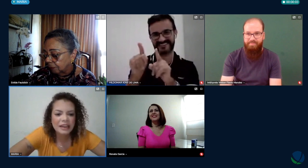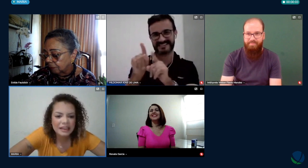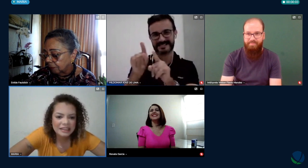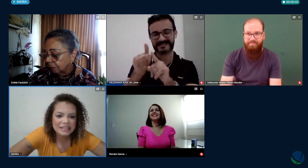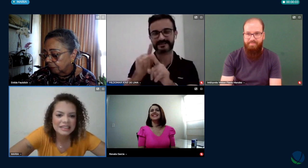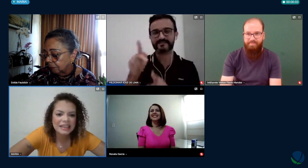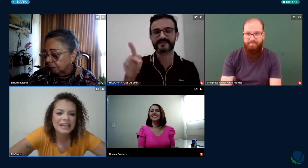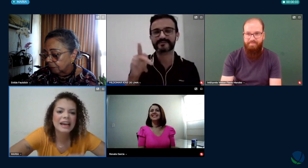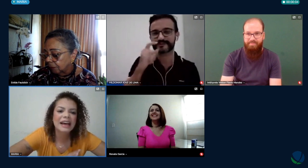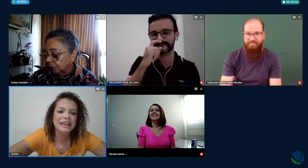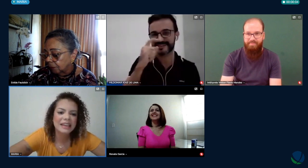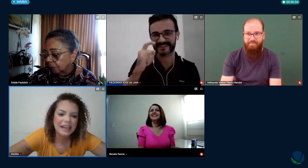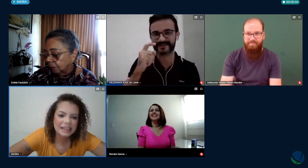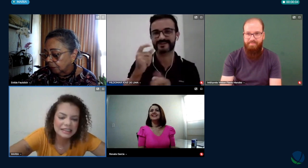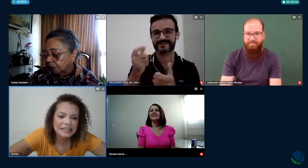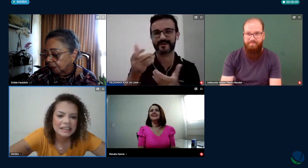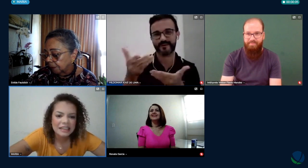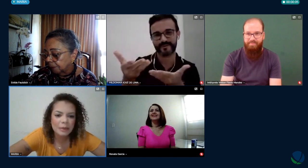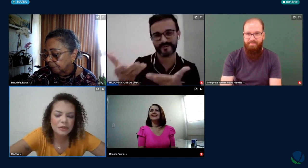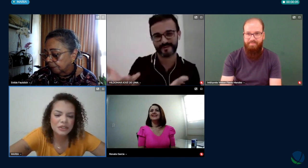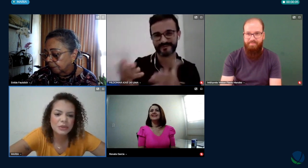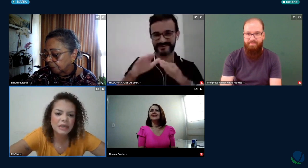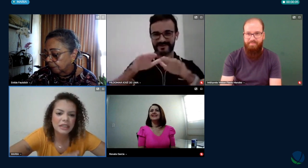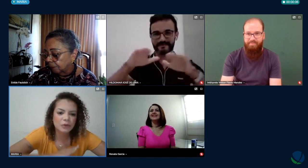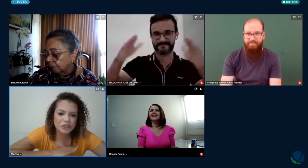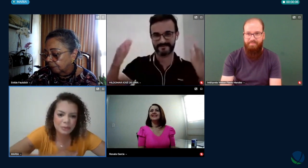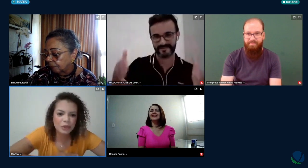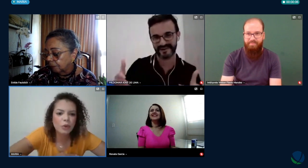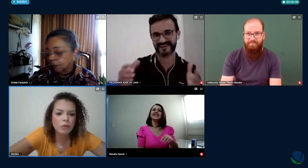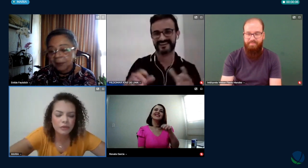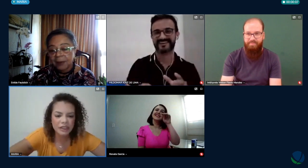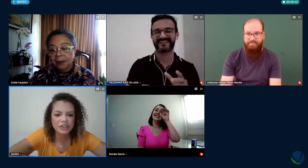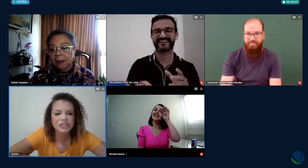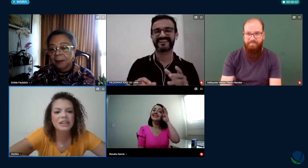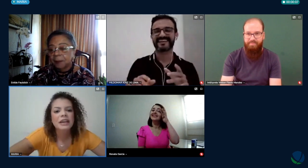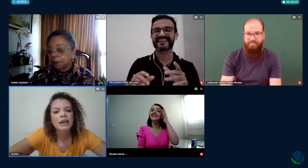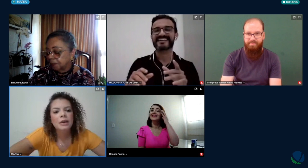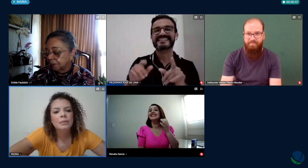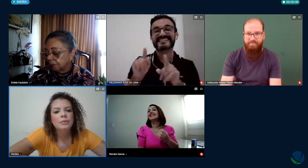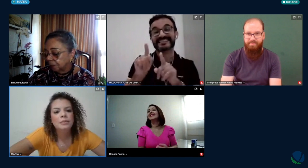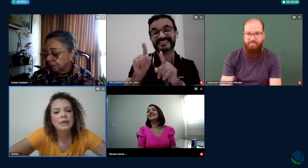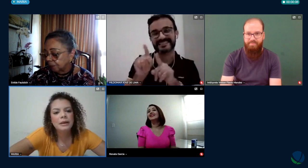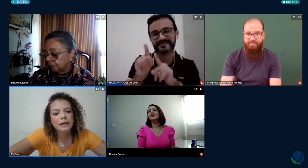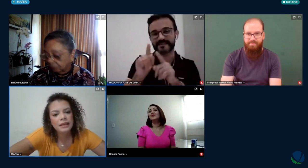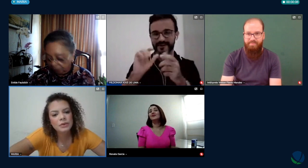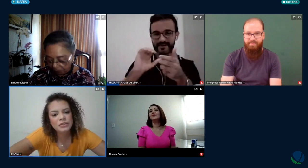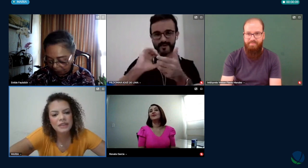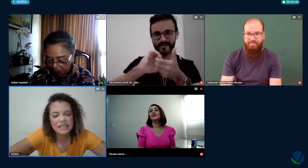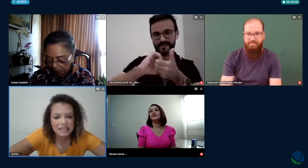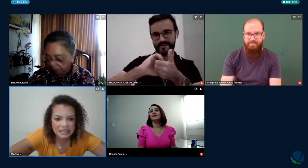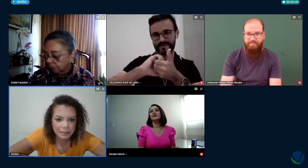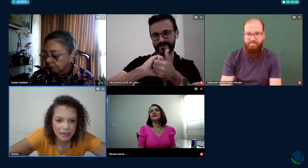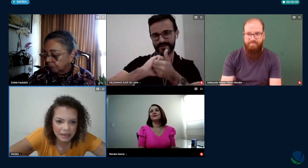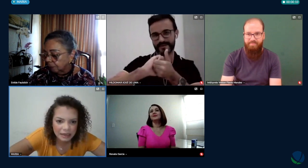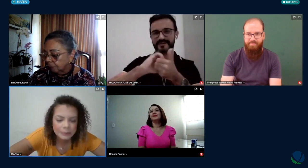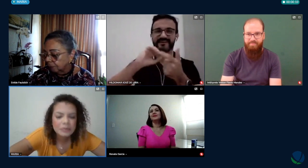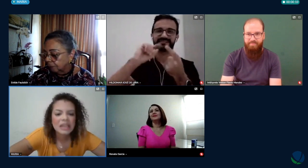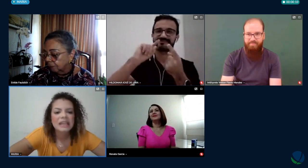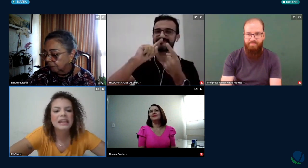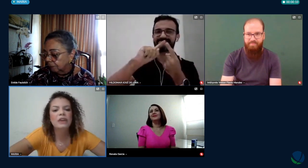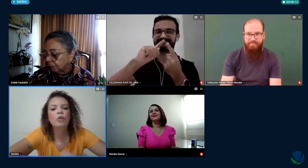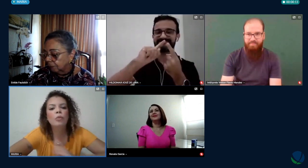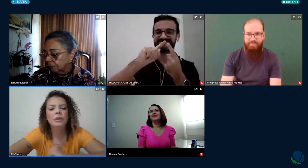Primeiramente, eu quero agradecer a Renata e a professora Enilde pelo convite para que eu estivesse nesta